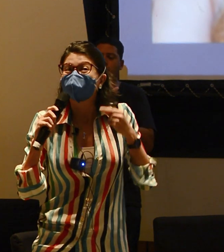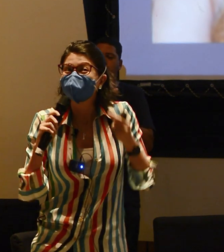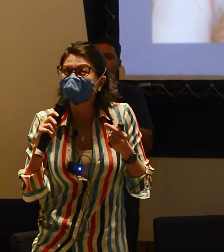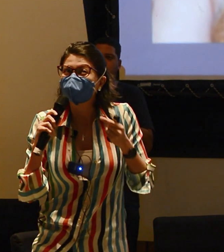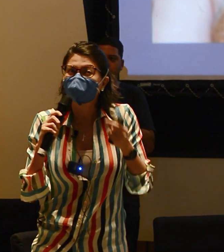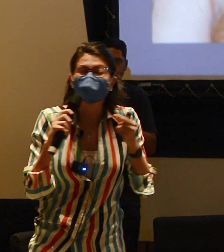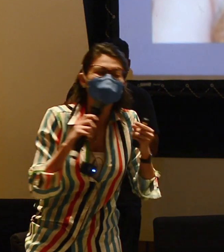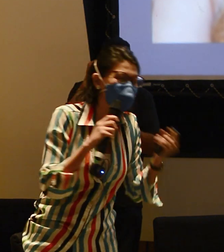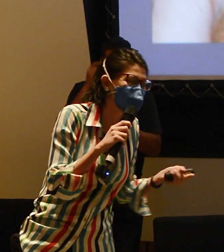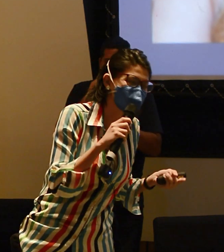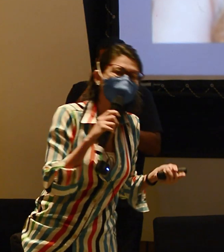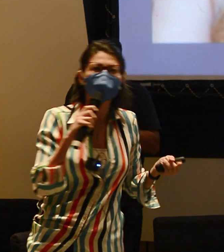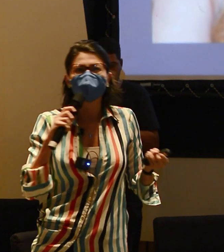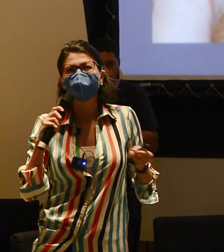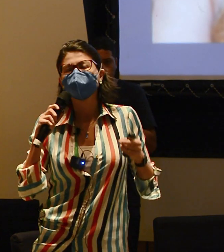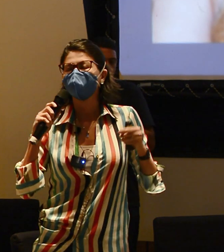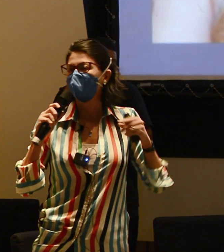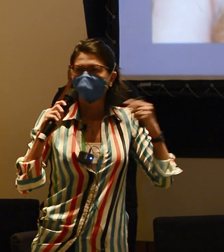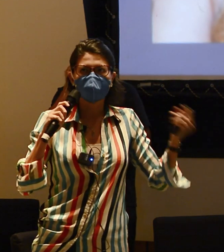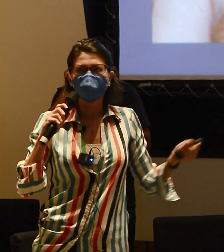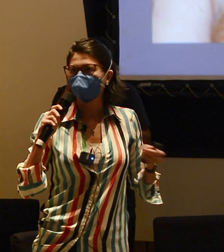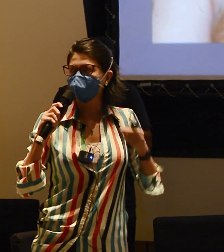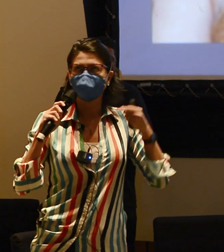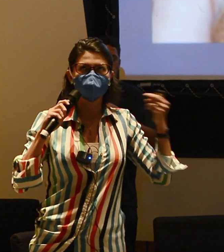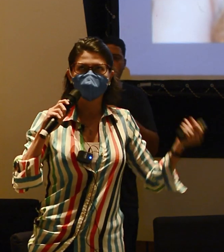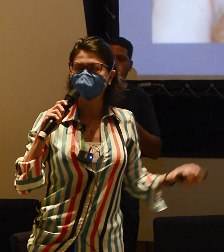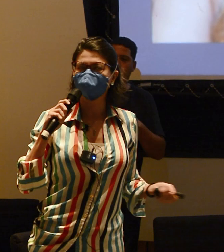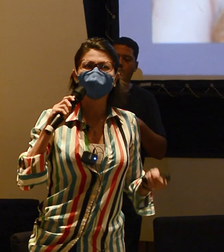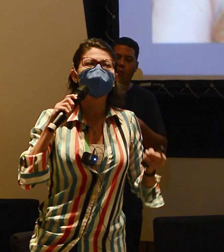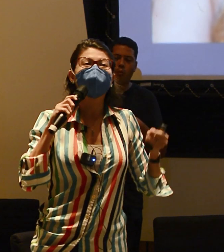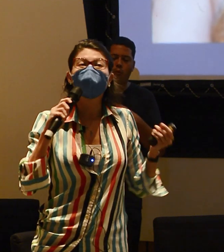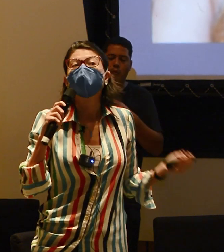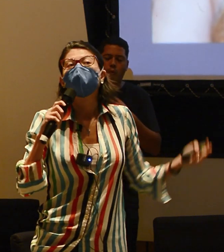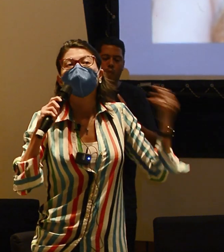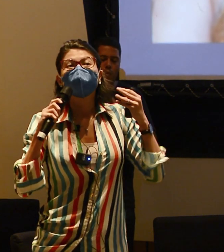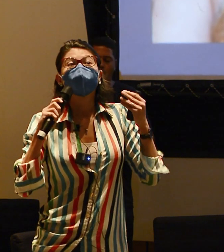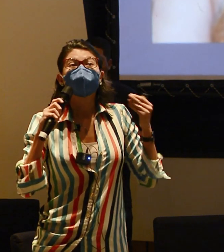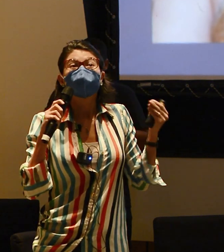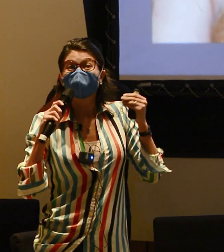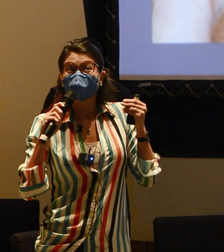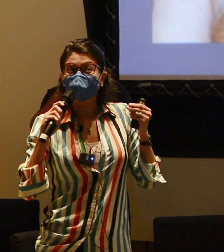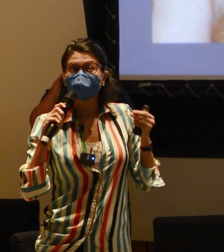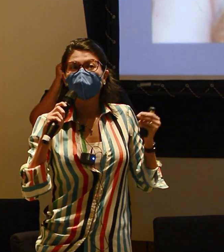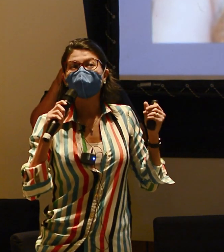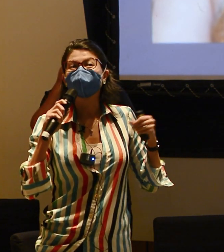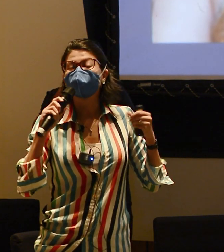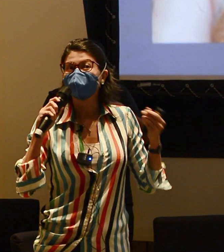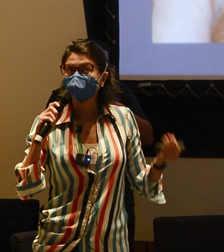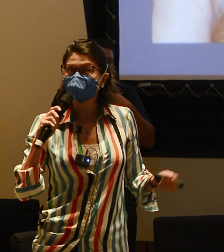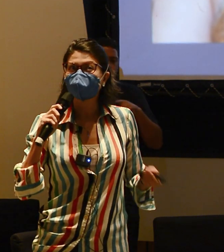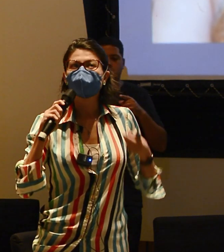consiga entender o que a pessoa que você quer ouvir ou a música que você quer escutar, o que está dizendo, com